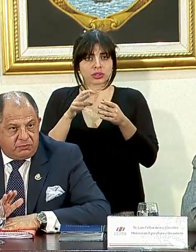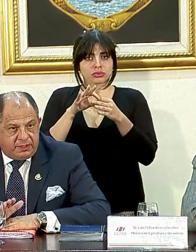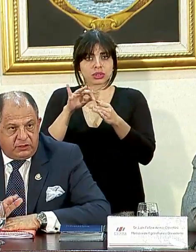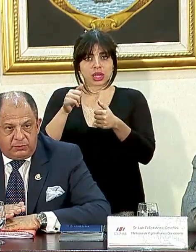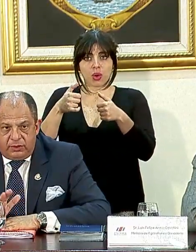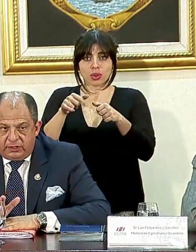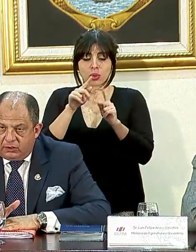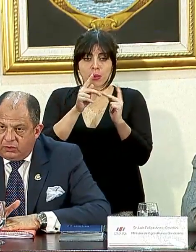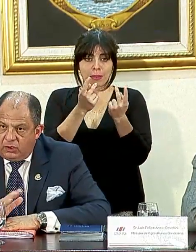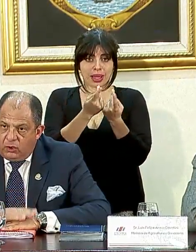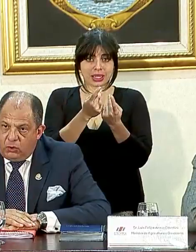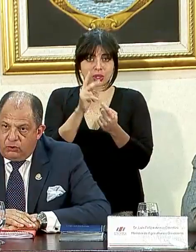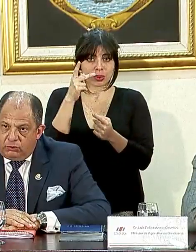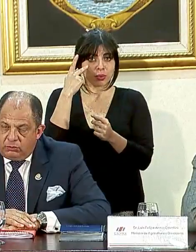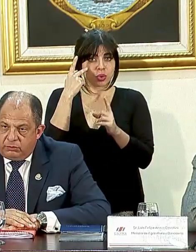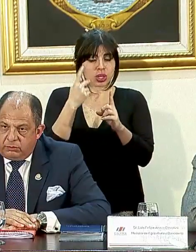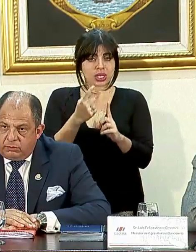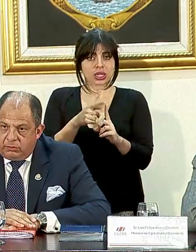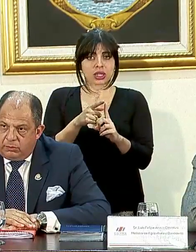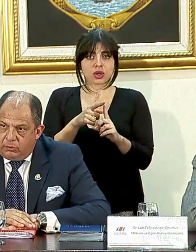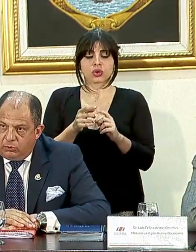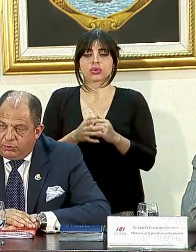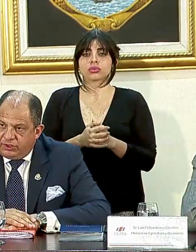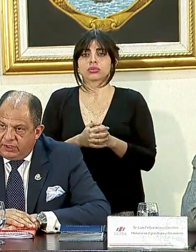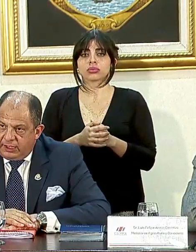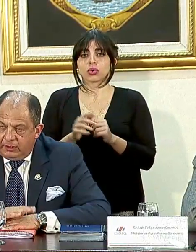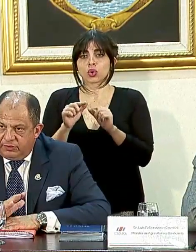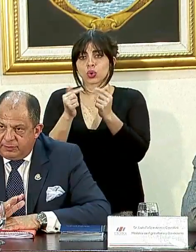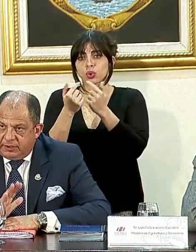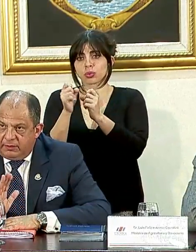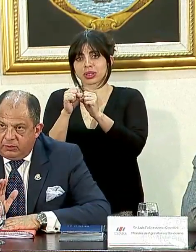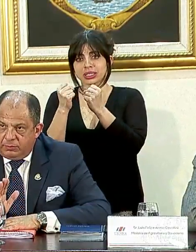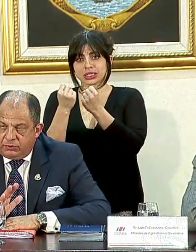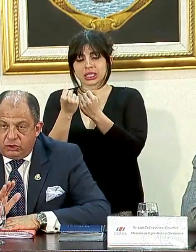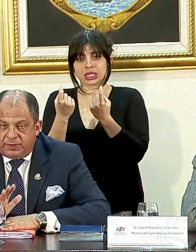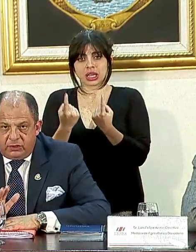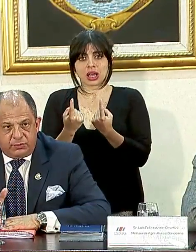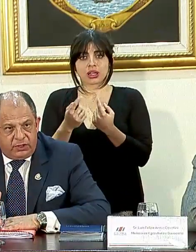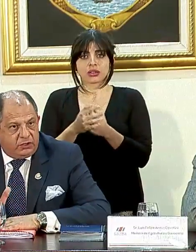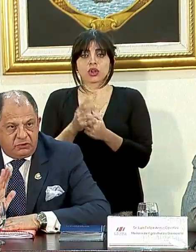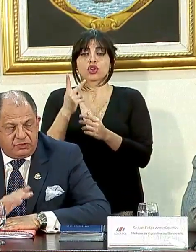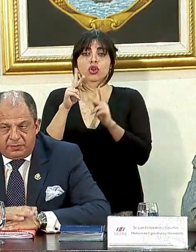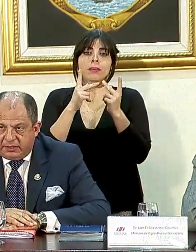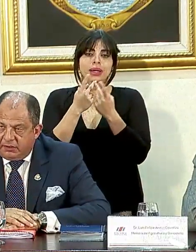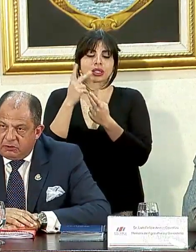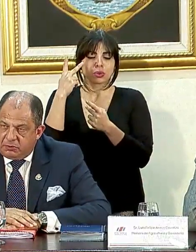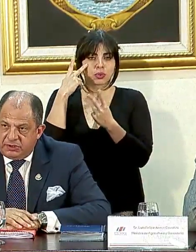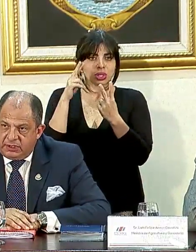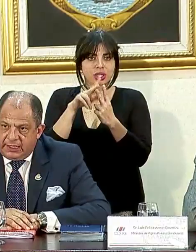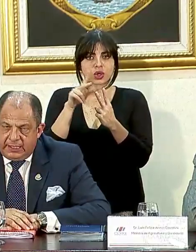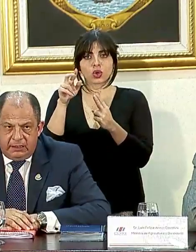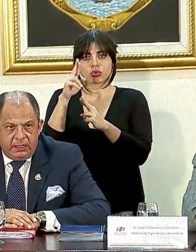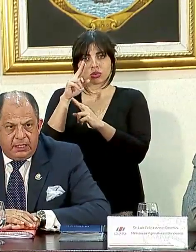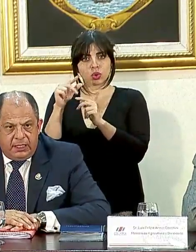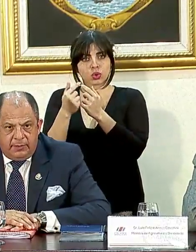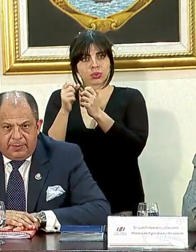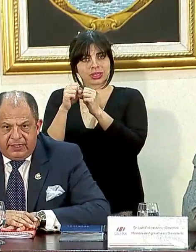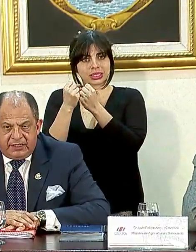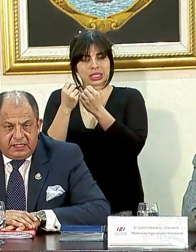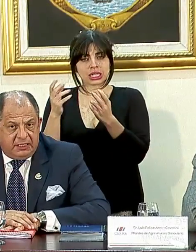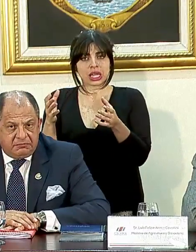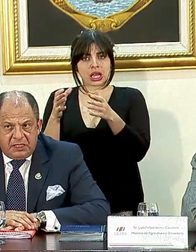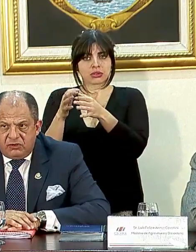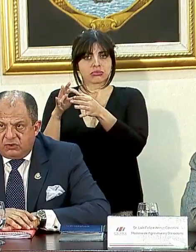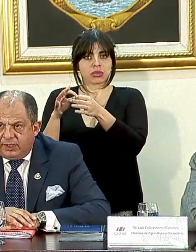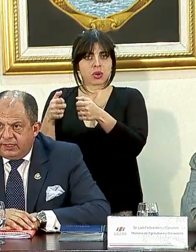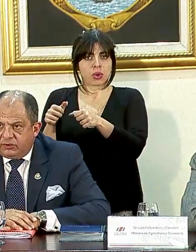acuerdo entre un partido político, un grupo sindical, un respetable grupo, dos partidos políticos y un respetable grupo sindical, y me